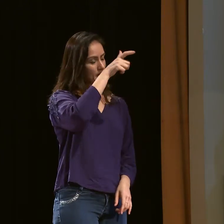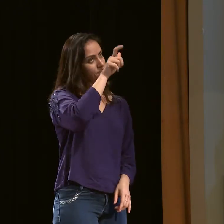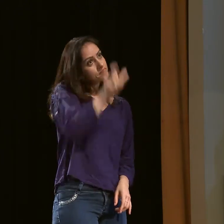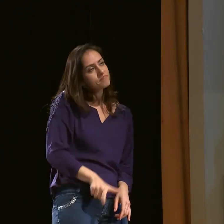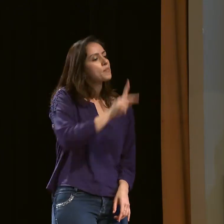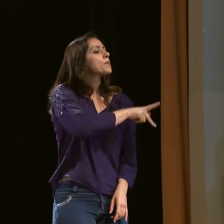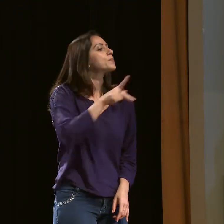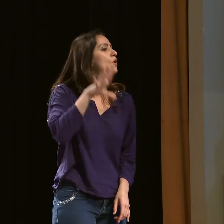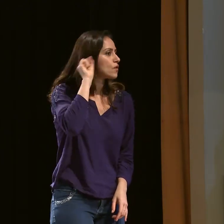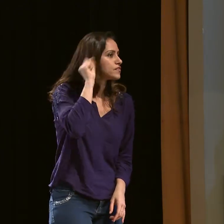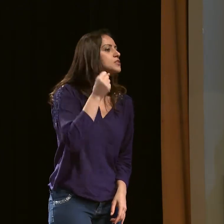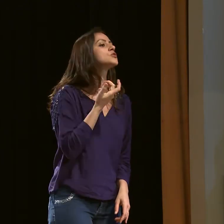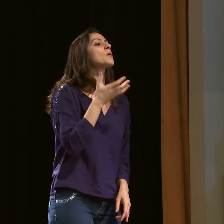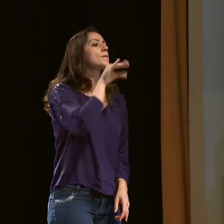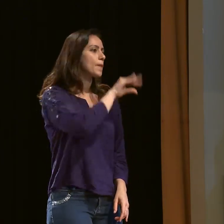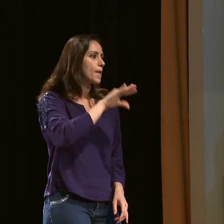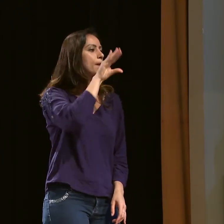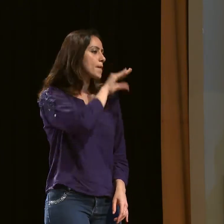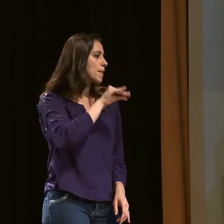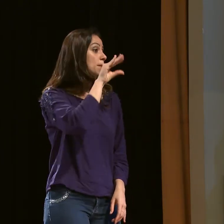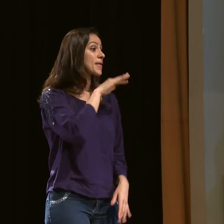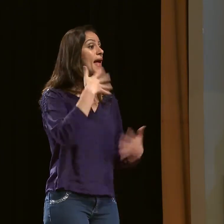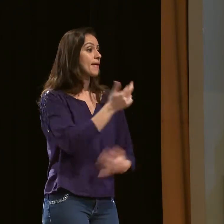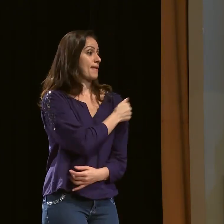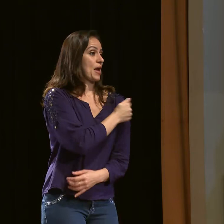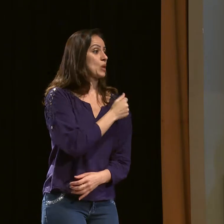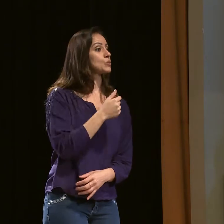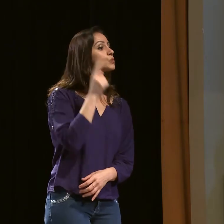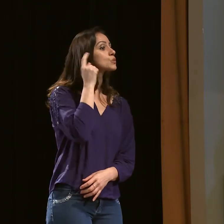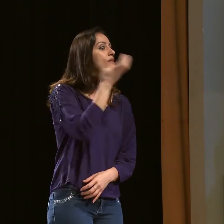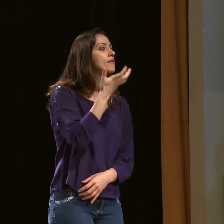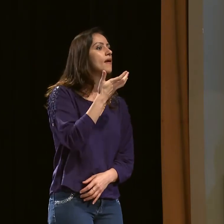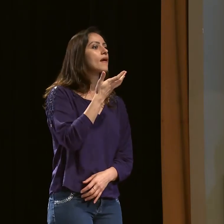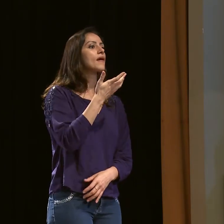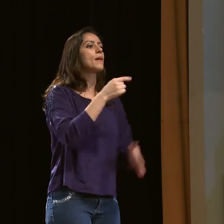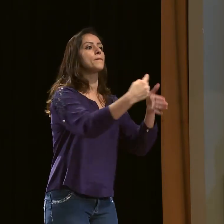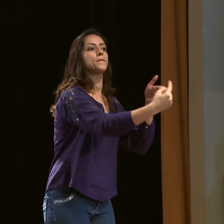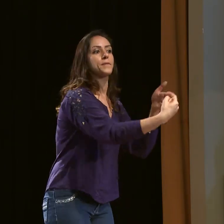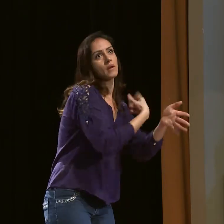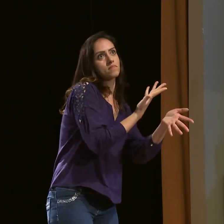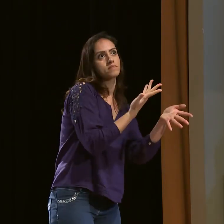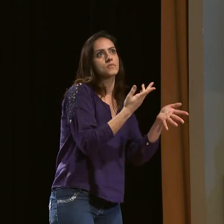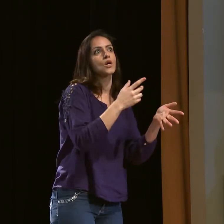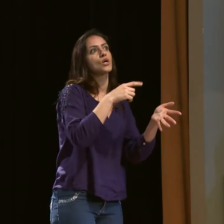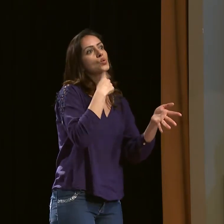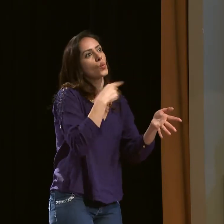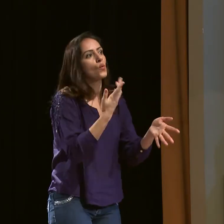Também, se o professor ouvinte estivesse falando e aí um aluno surdo quisesse intervir, fazer uma pergunta